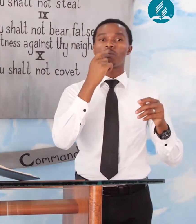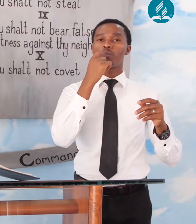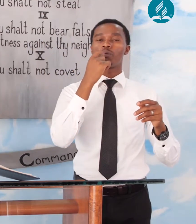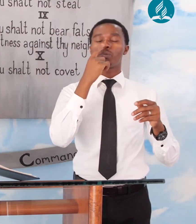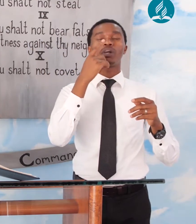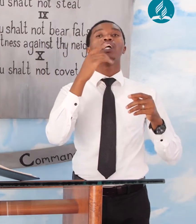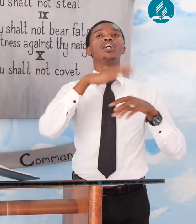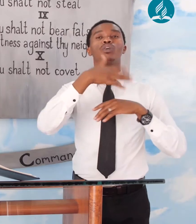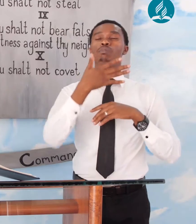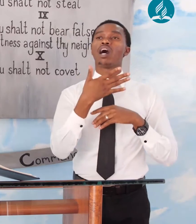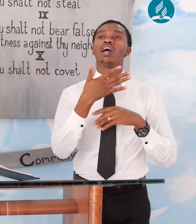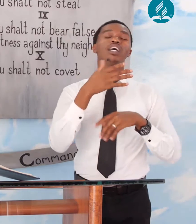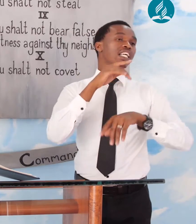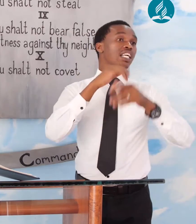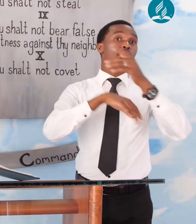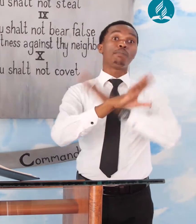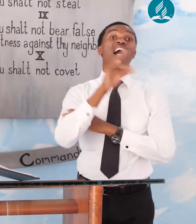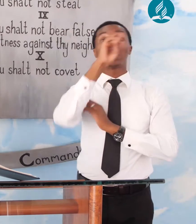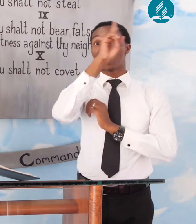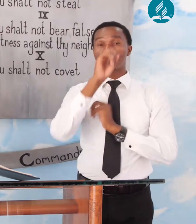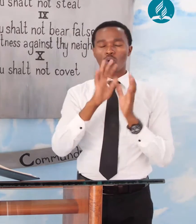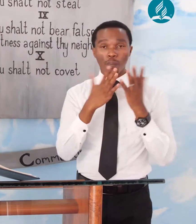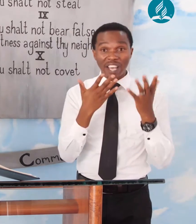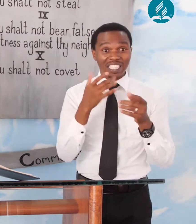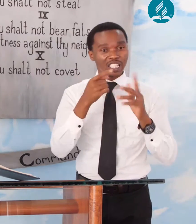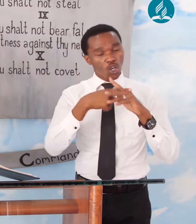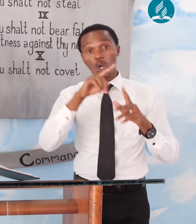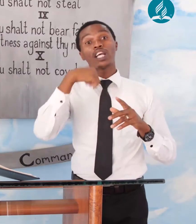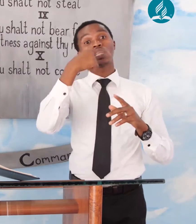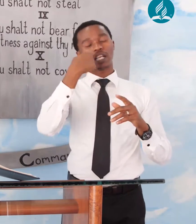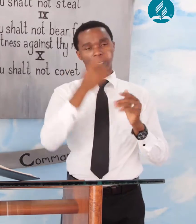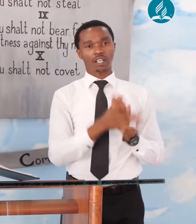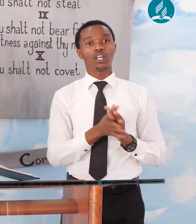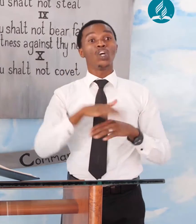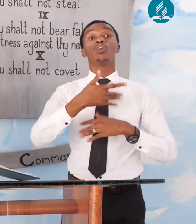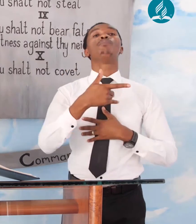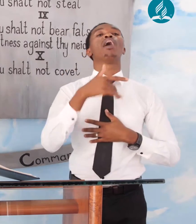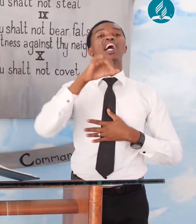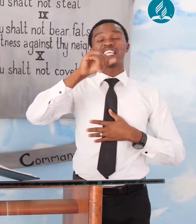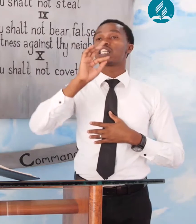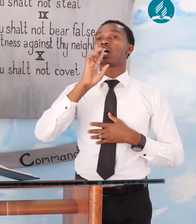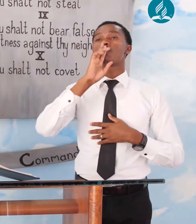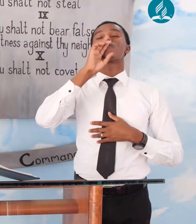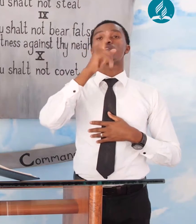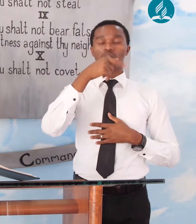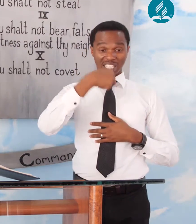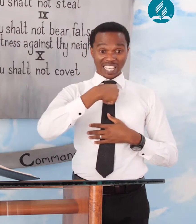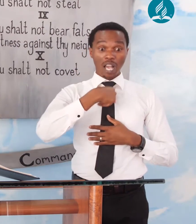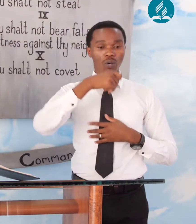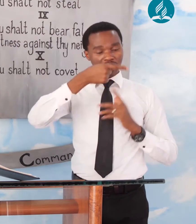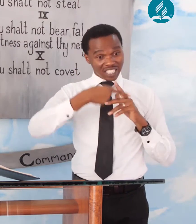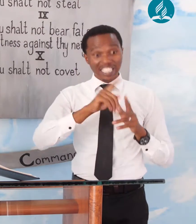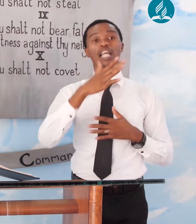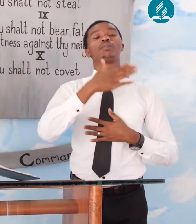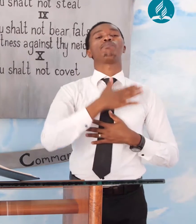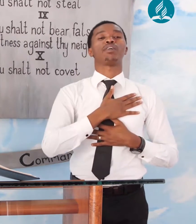munwa Imana ibaje ngo mbenda tuma nde yahise asubiza ashize amanga ati bari nje utuma hanyuma